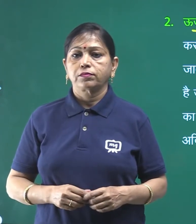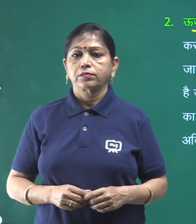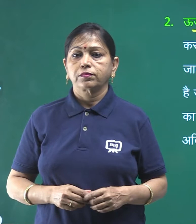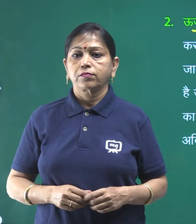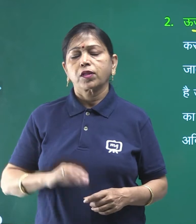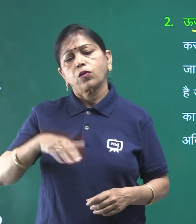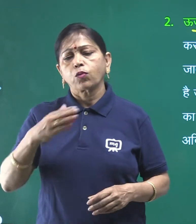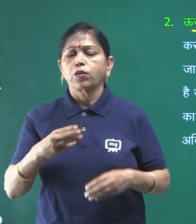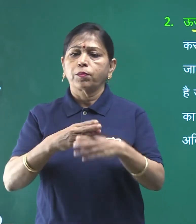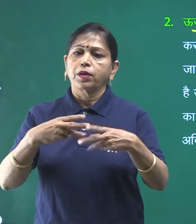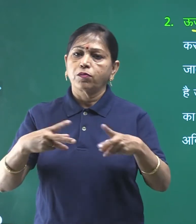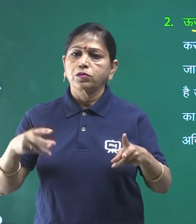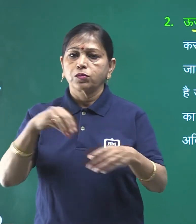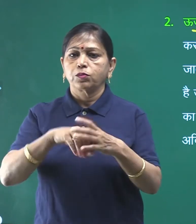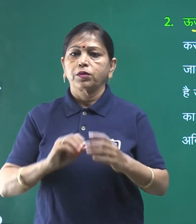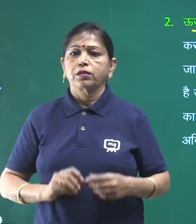किसी वस्तु में